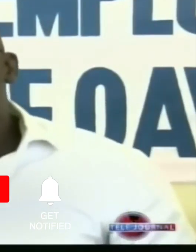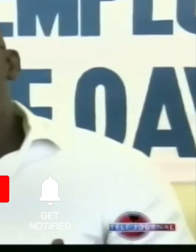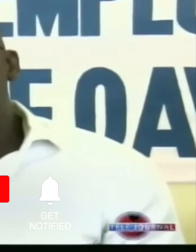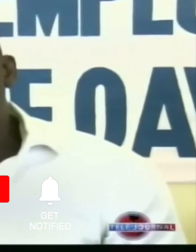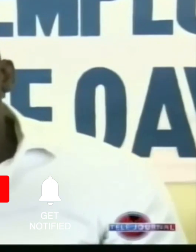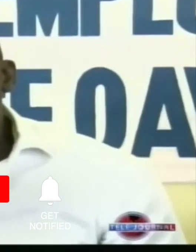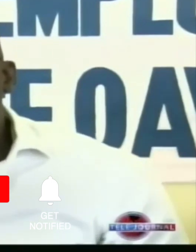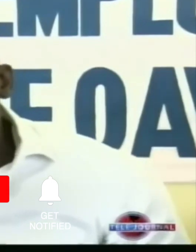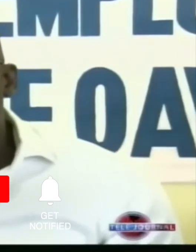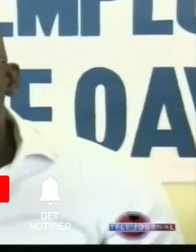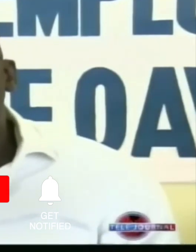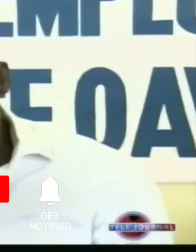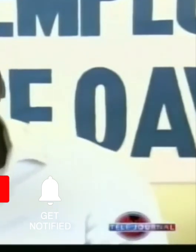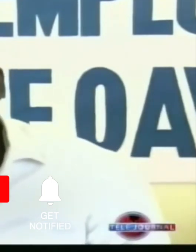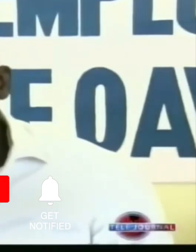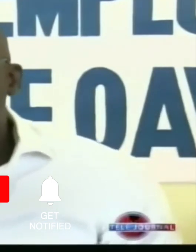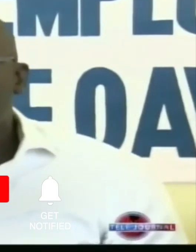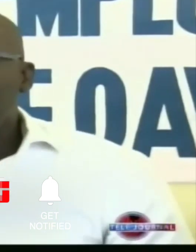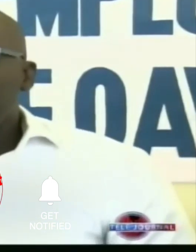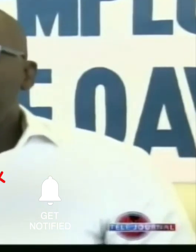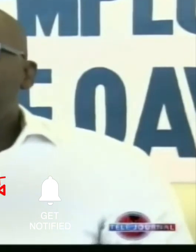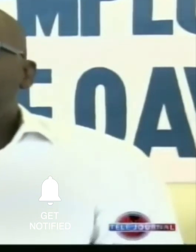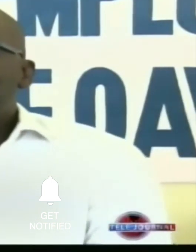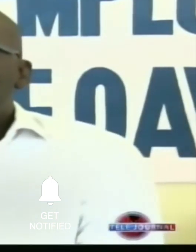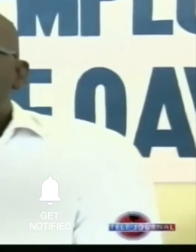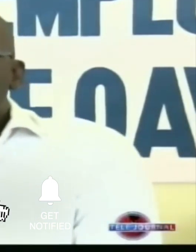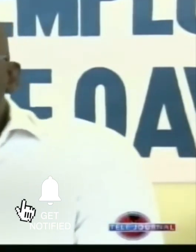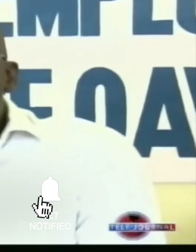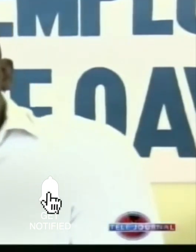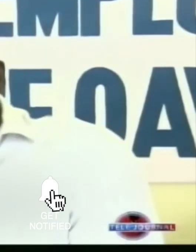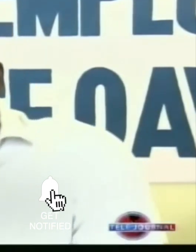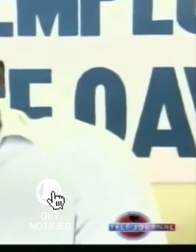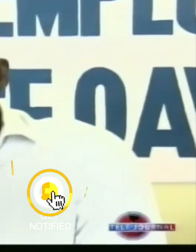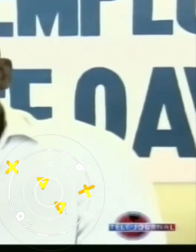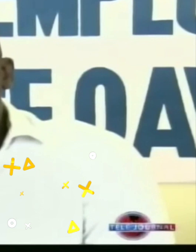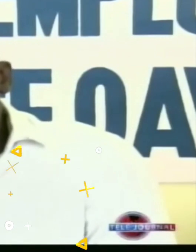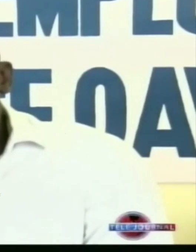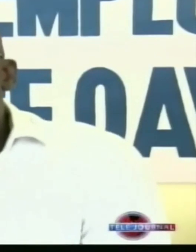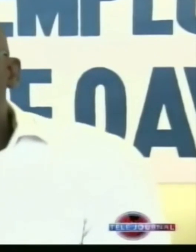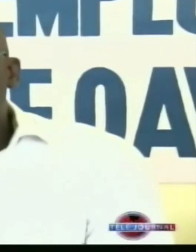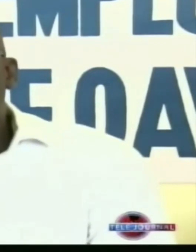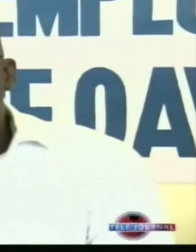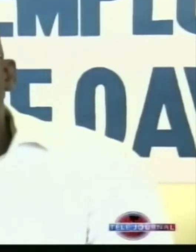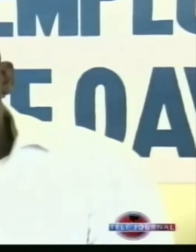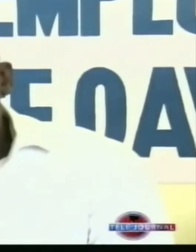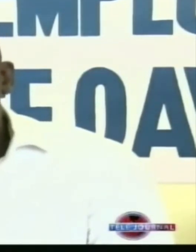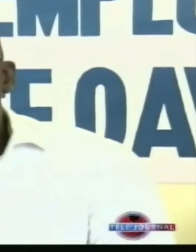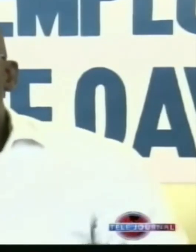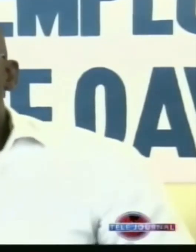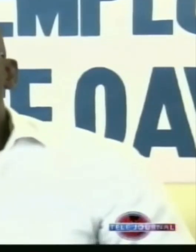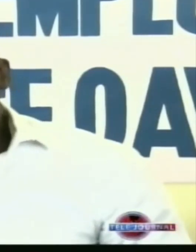à augmenté à 5000 gouttes et dans 4 projets nous gagnons tant qu'on avait c'était la